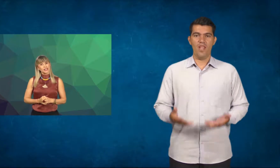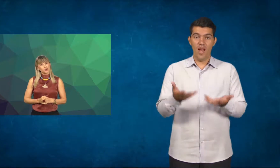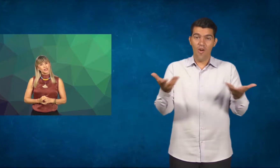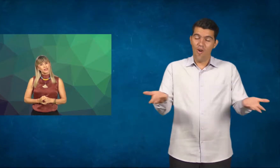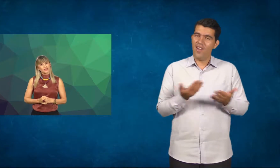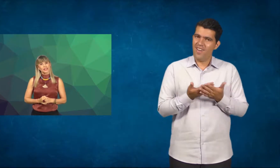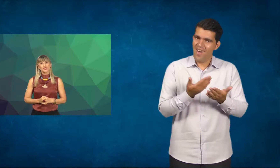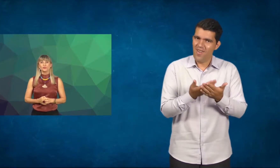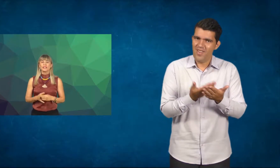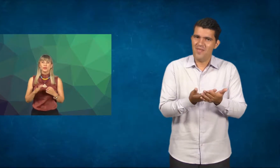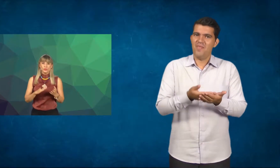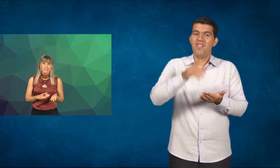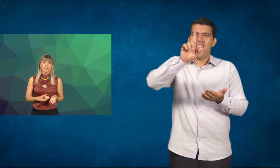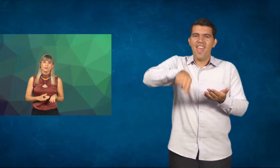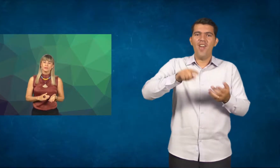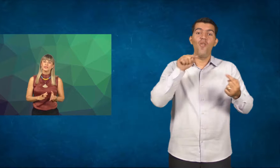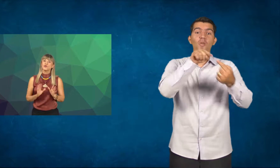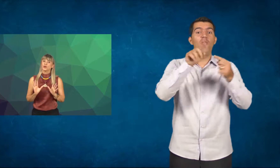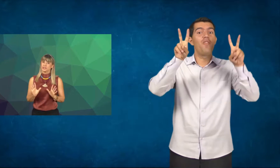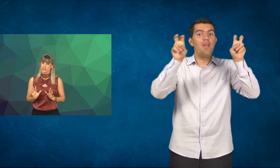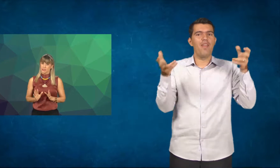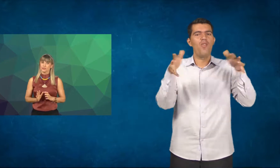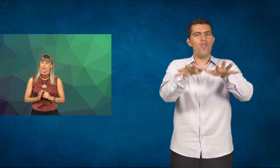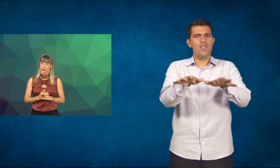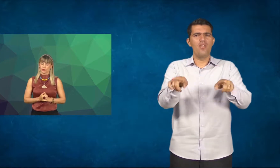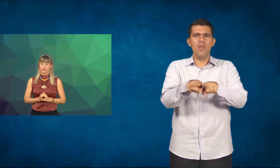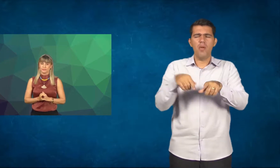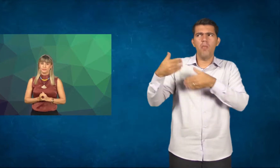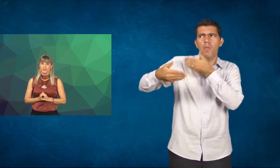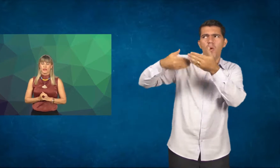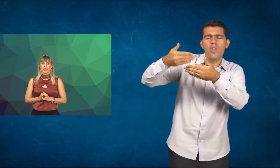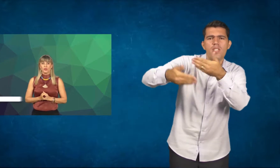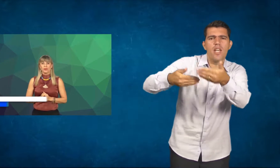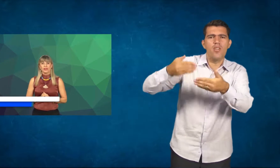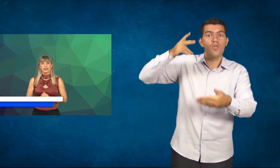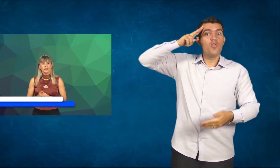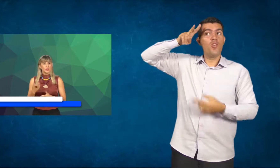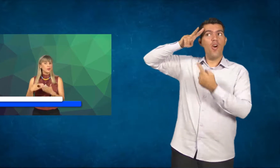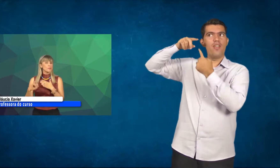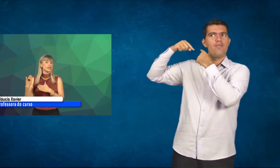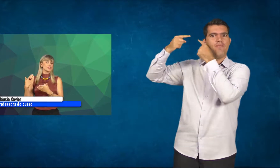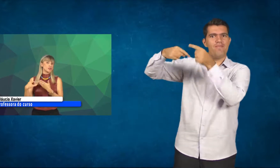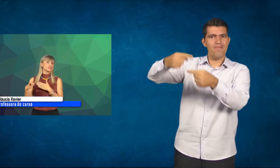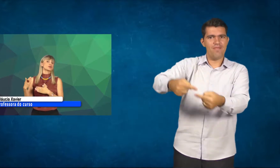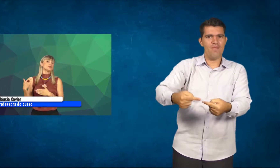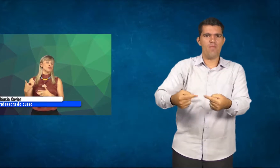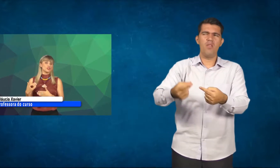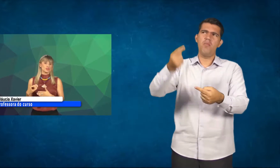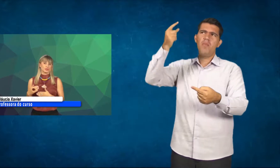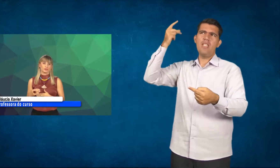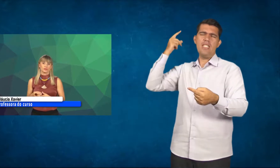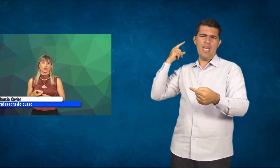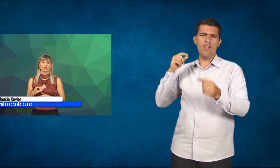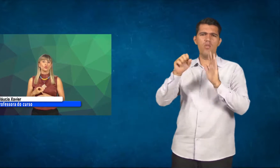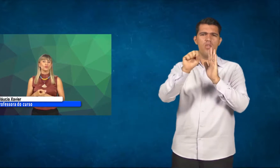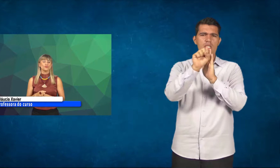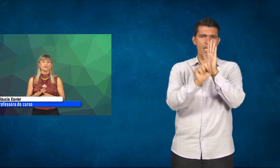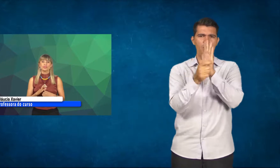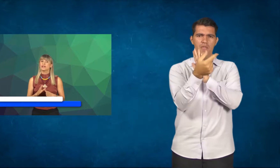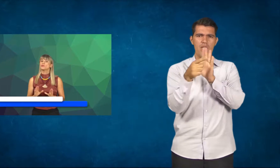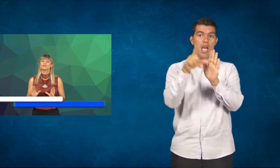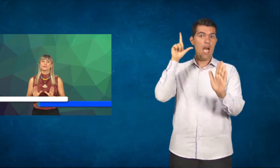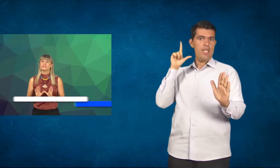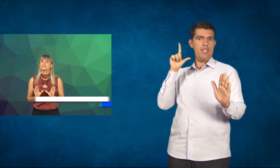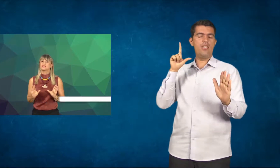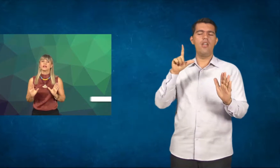Essa nossa aula é sobre a inclusão e o processo histórico. Bem, anteriormente ao século XX,